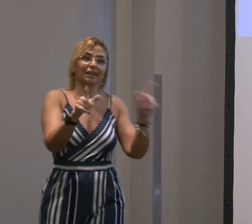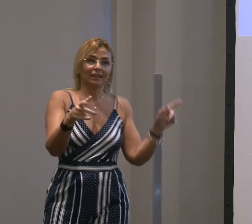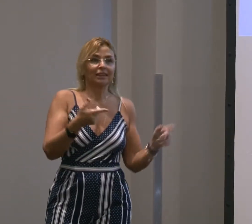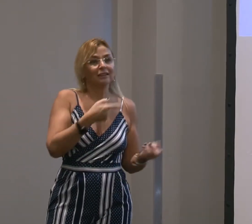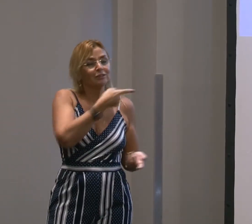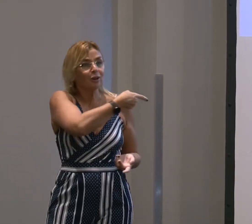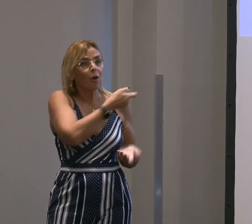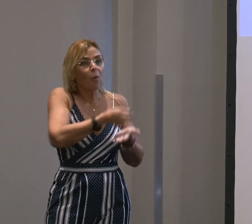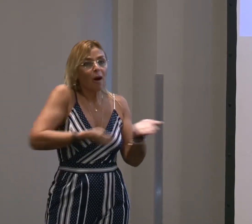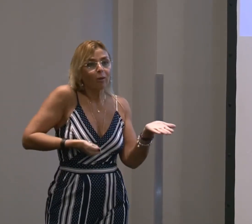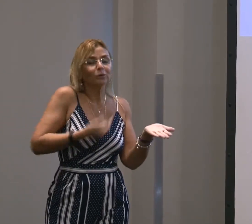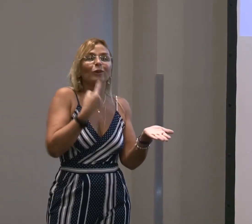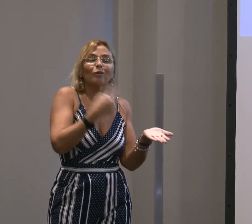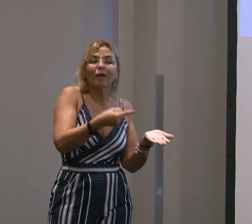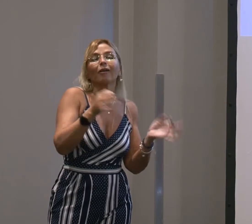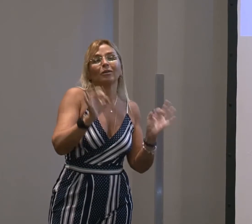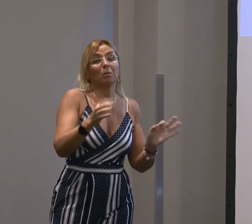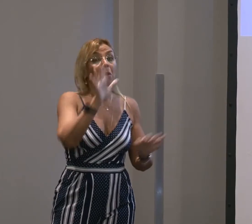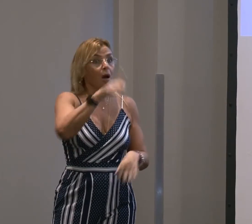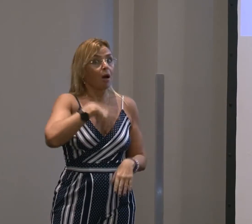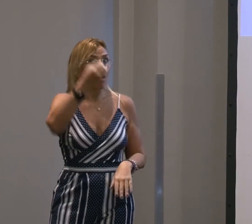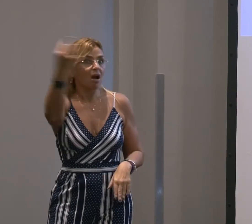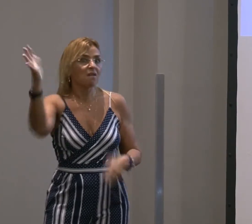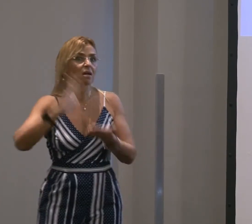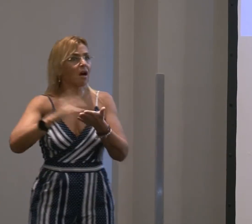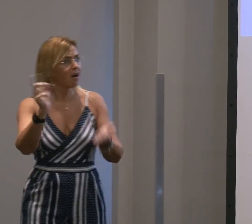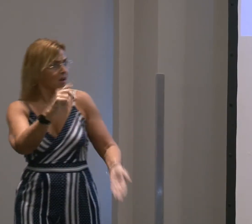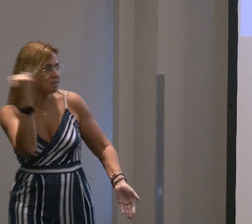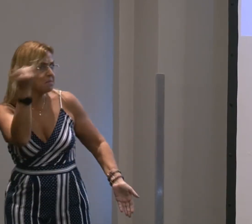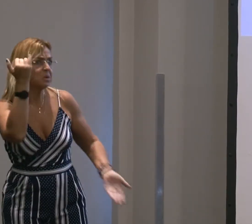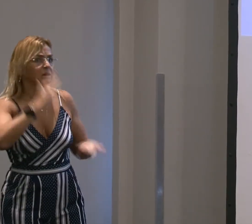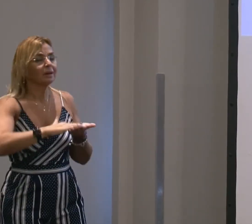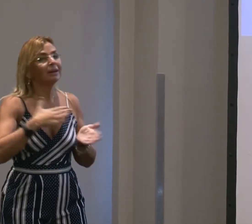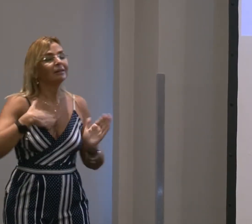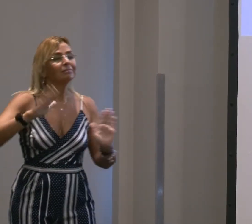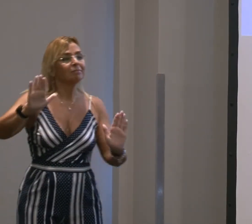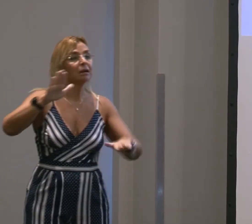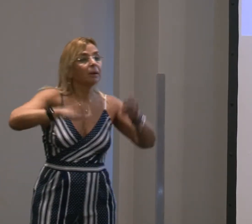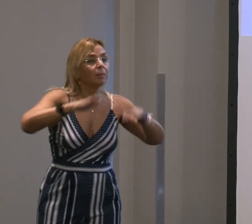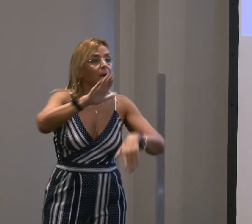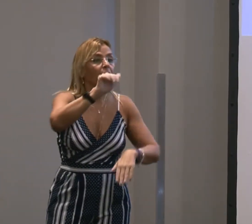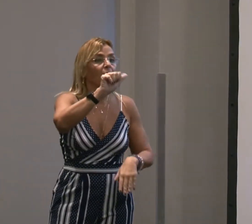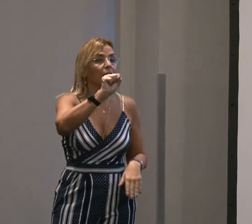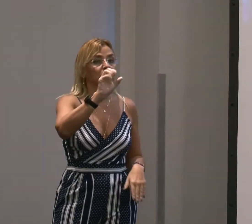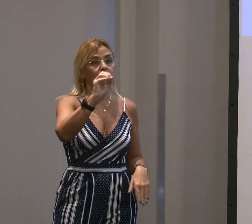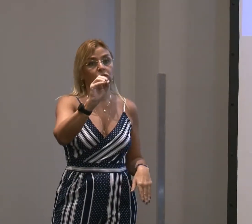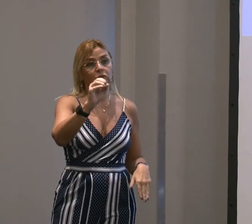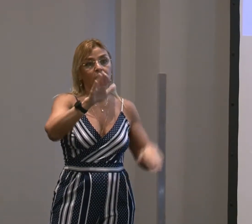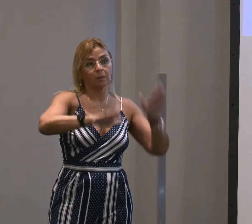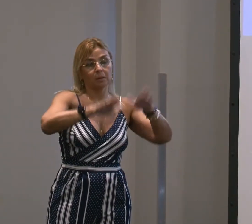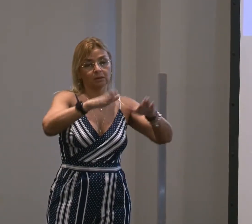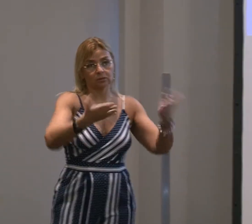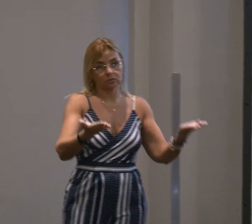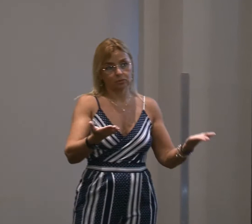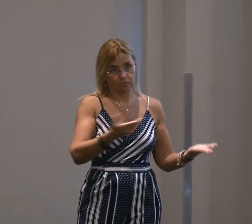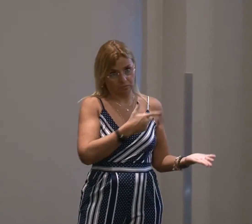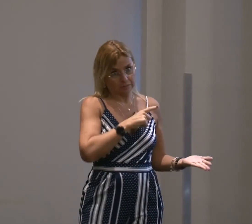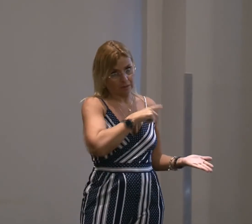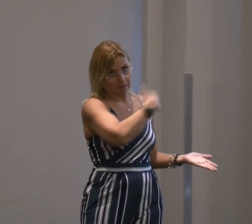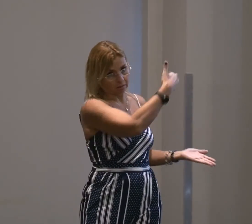volte a esse mesmo profissional, sabendo de como a gente vai ser bem tratado. A gente sabe da importância do